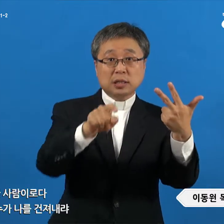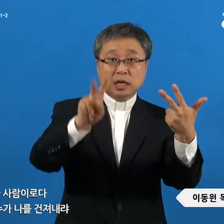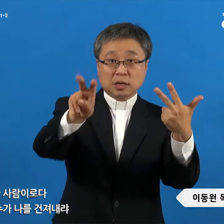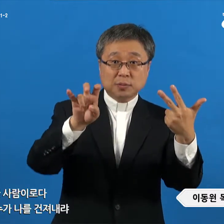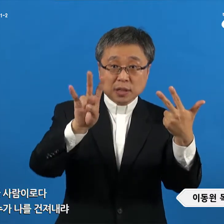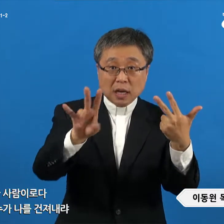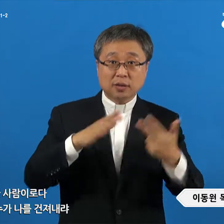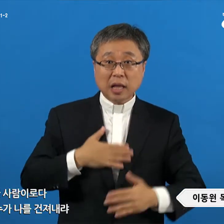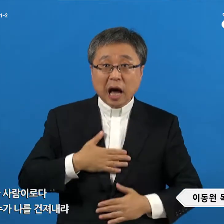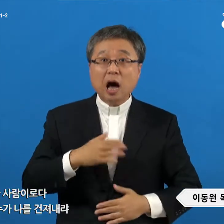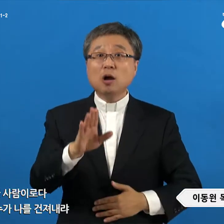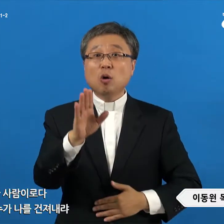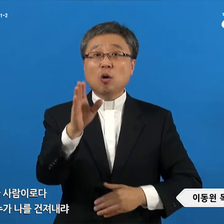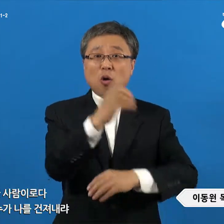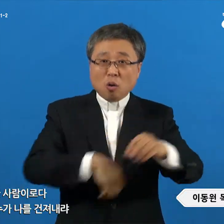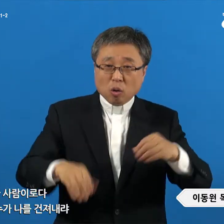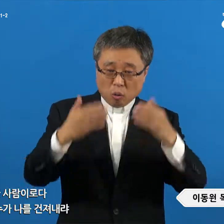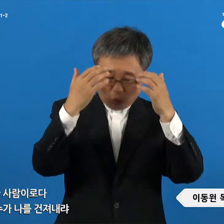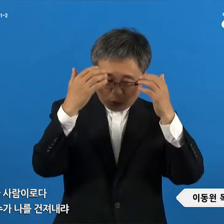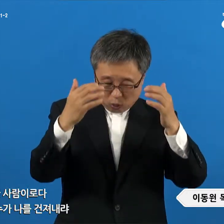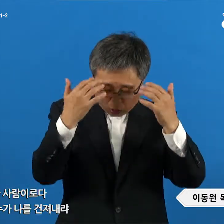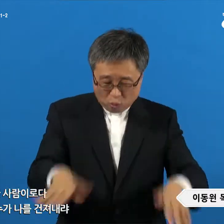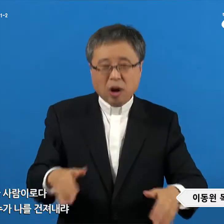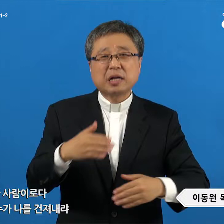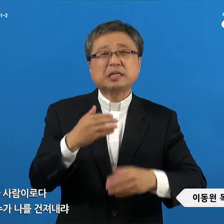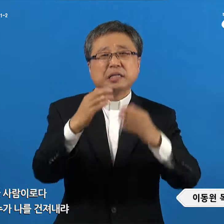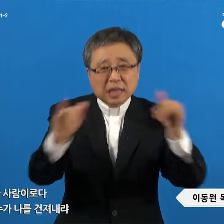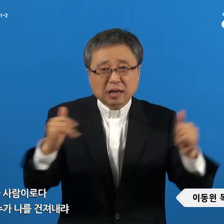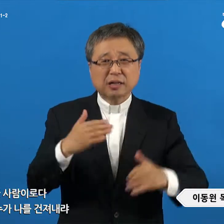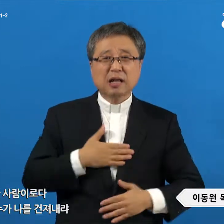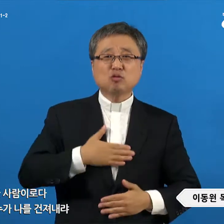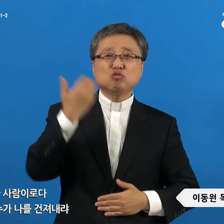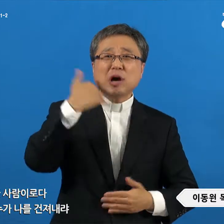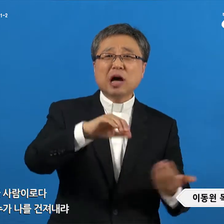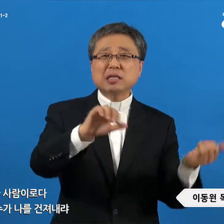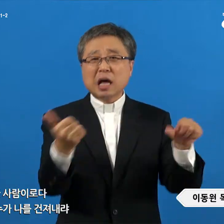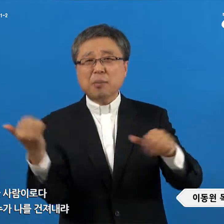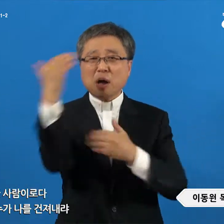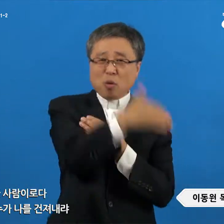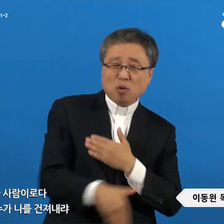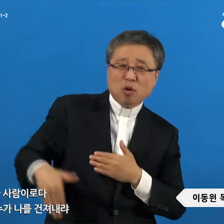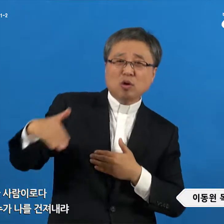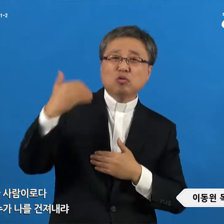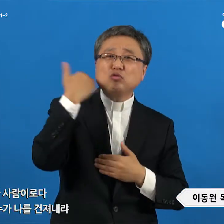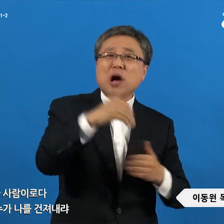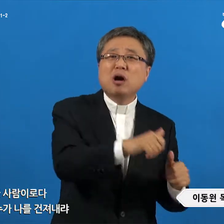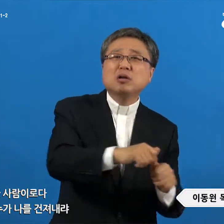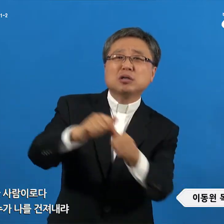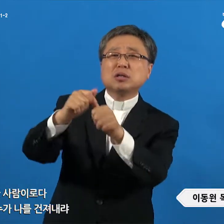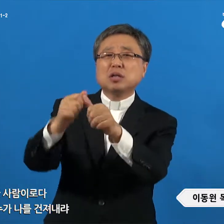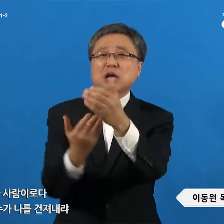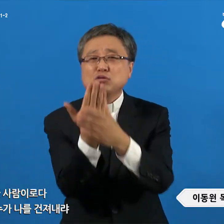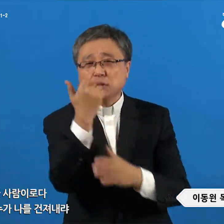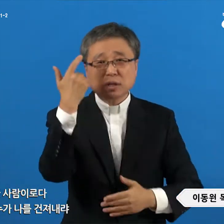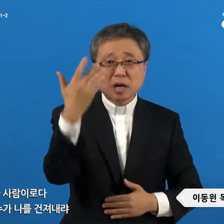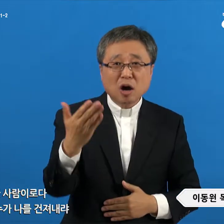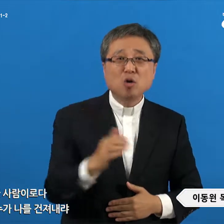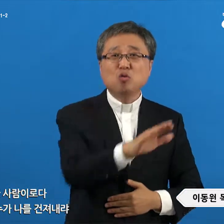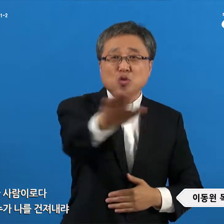곤고한 자로다. 누가 나를 이 사망의 몸에서 나를 건져낼 수가 있느냐. 자, 우리가 이러한 죄에서